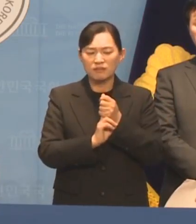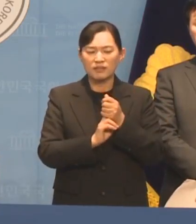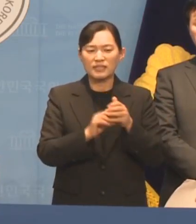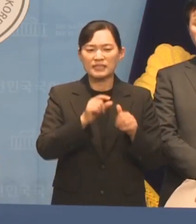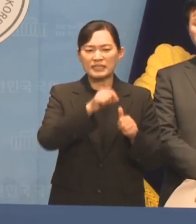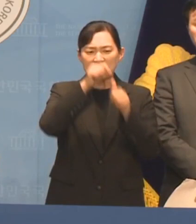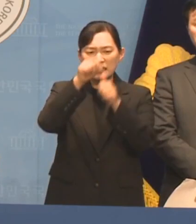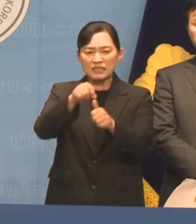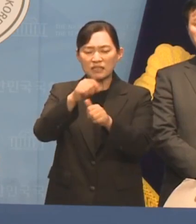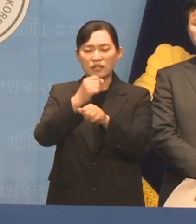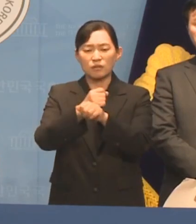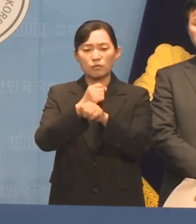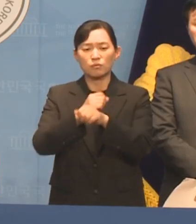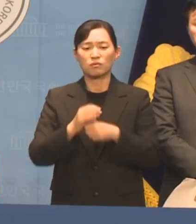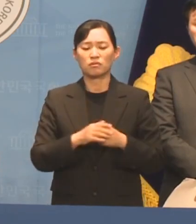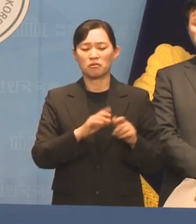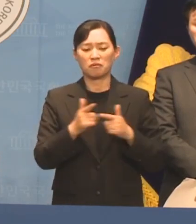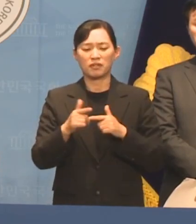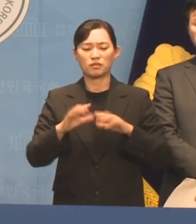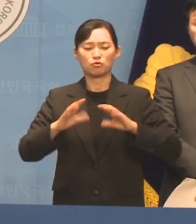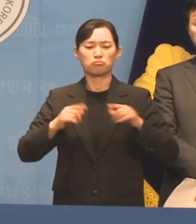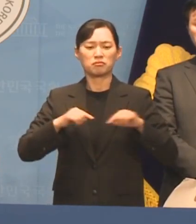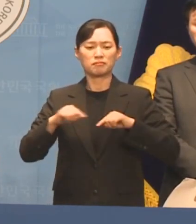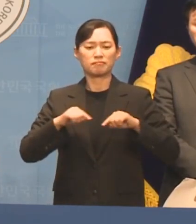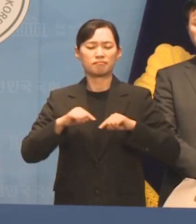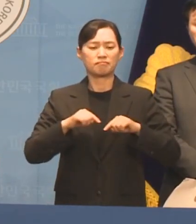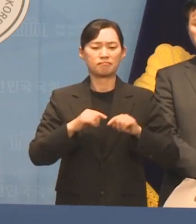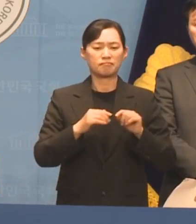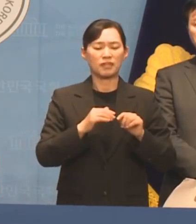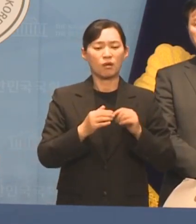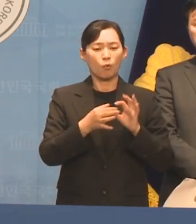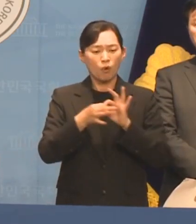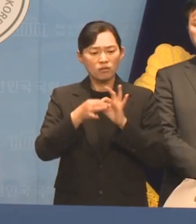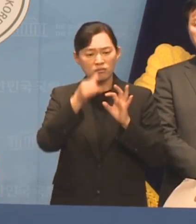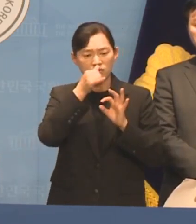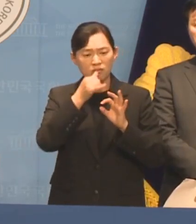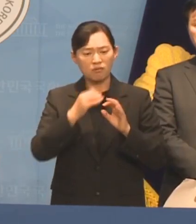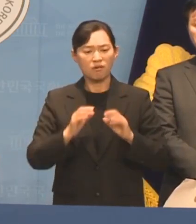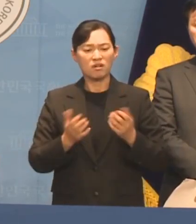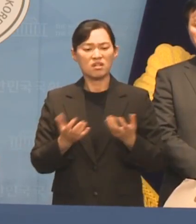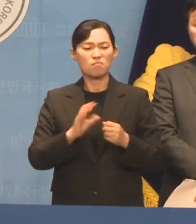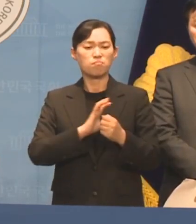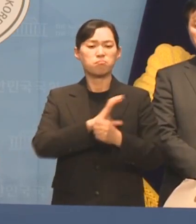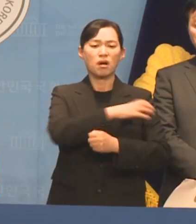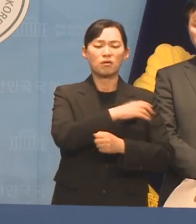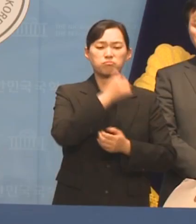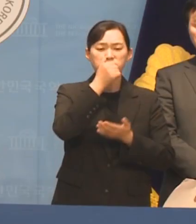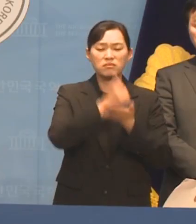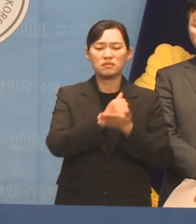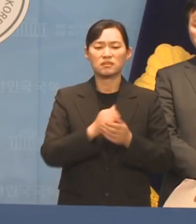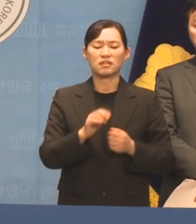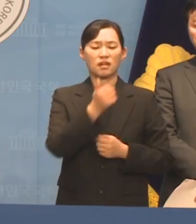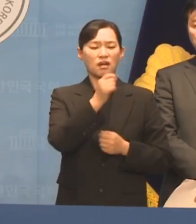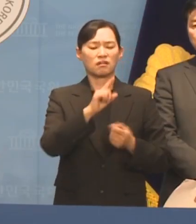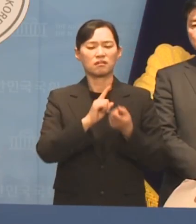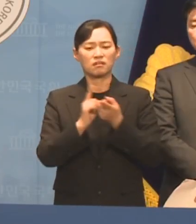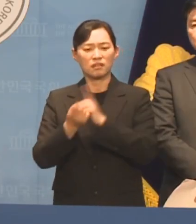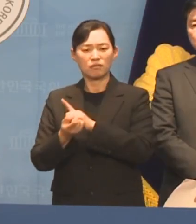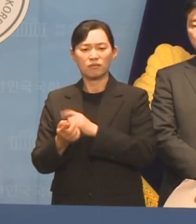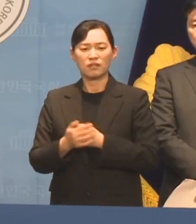관장하고 뒤에서 여러 가지 국정에 개입하는 것은 직권남용 범죄입니다. 한덕수